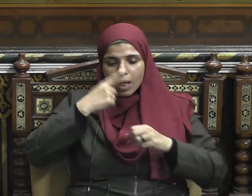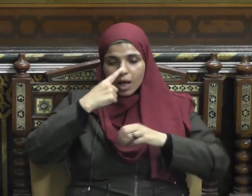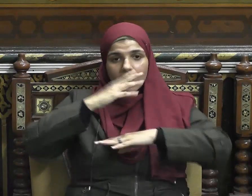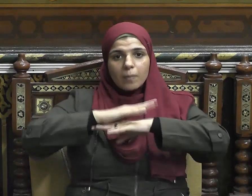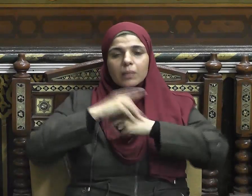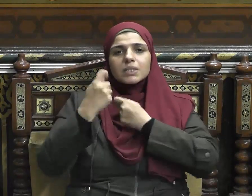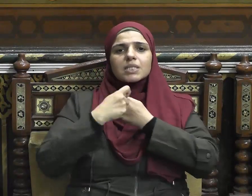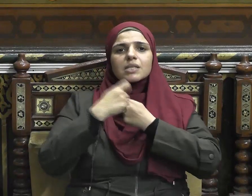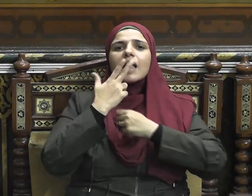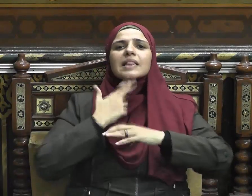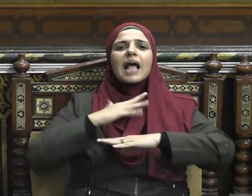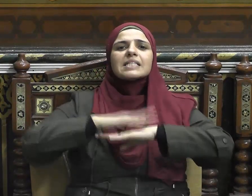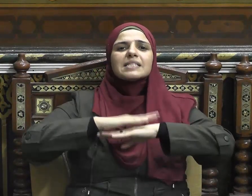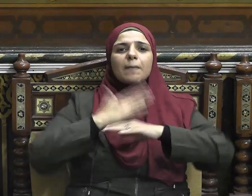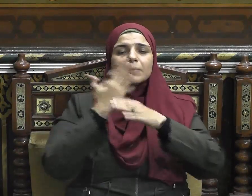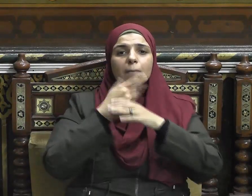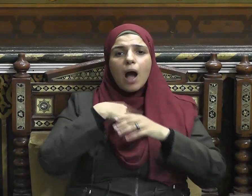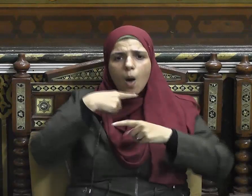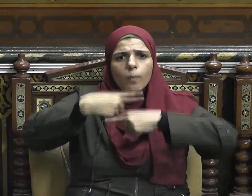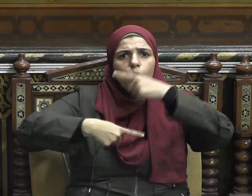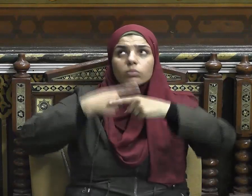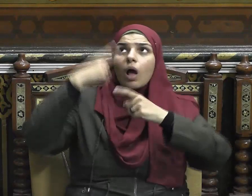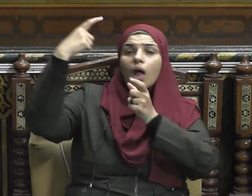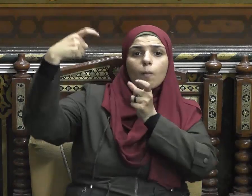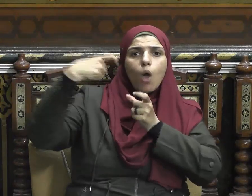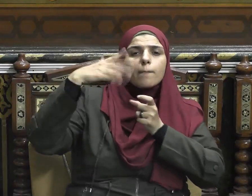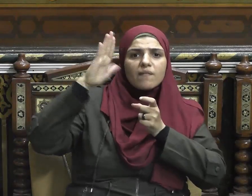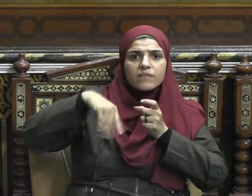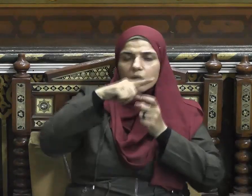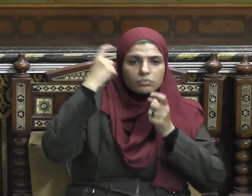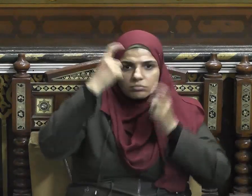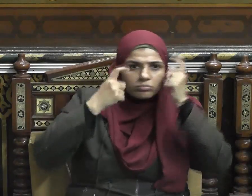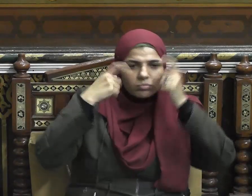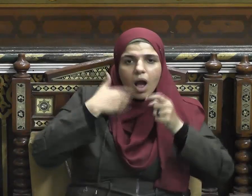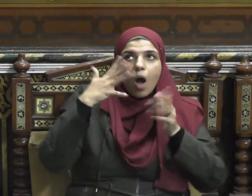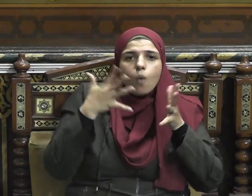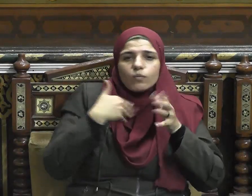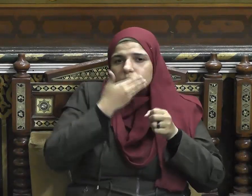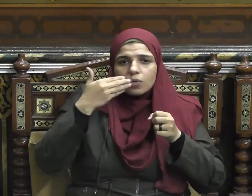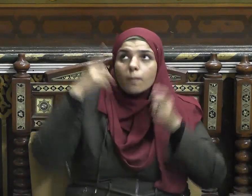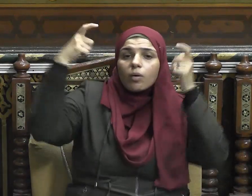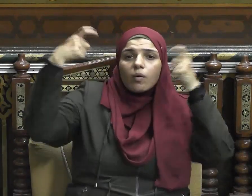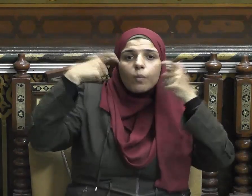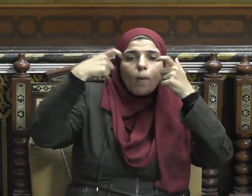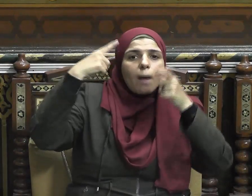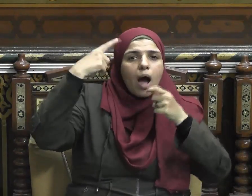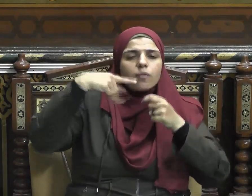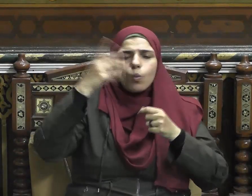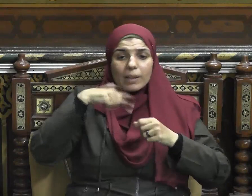حاجة مما أوتوا ويؤثرون على أنفسهم ولو كان بهم خصاصة ومن